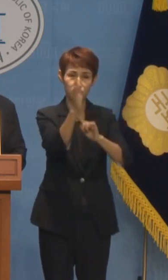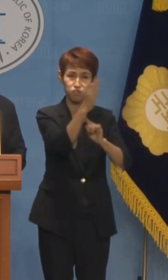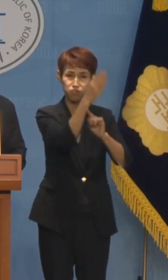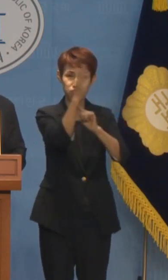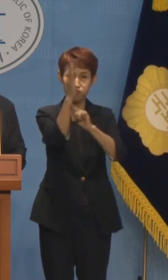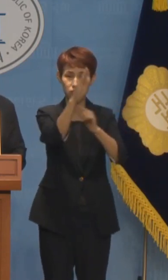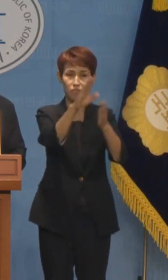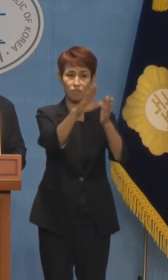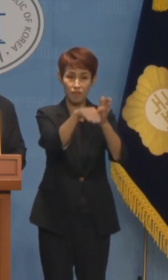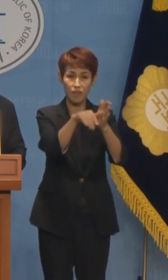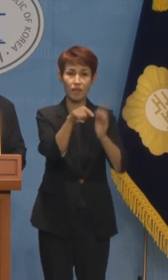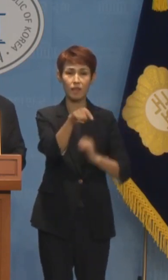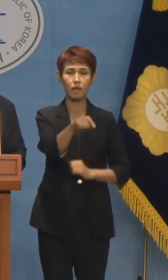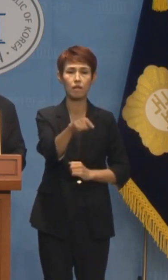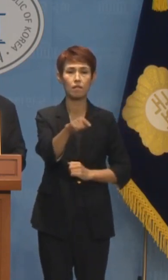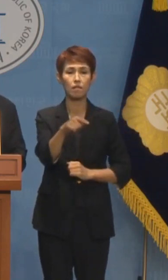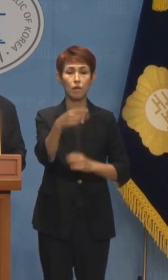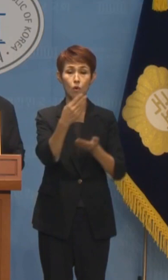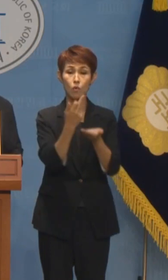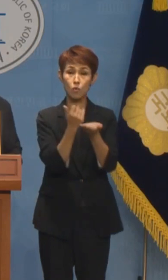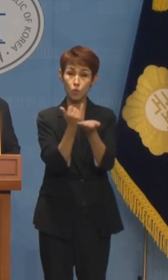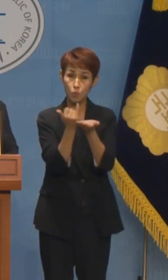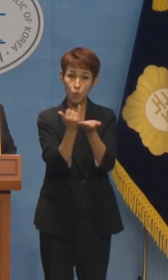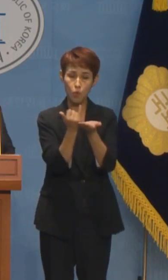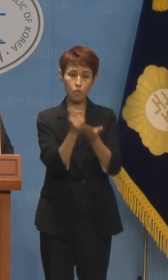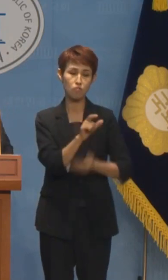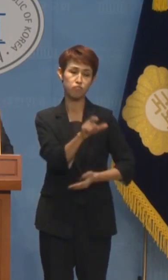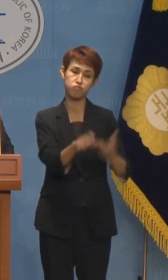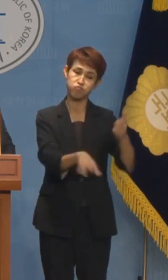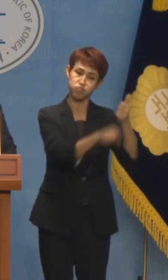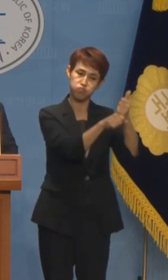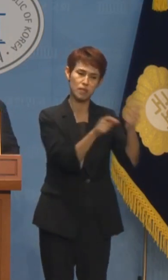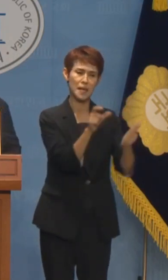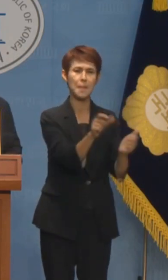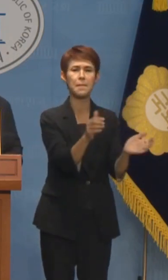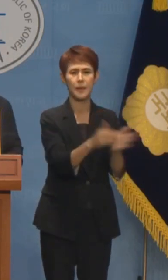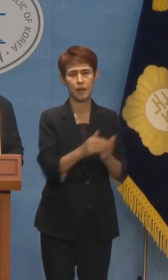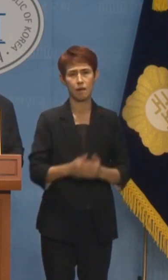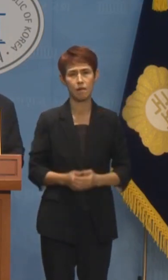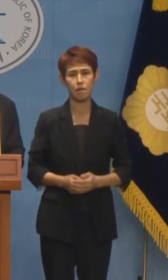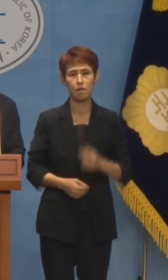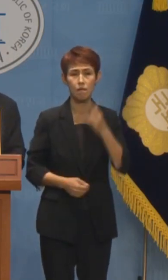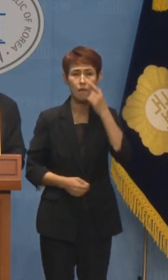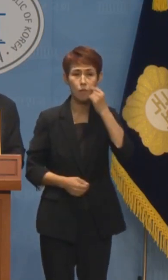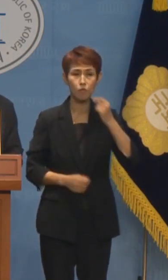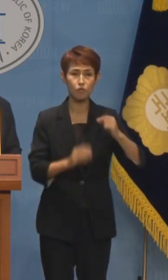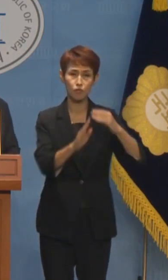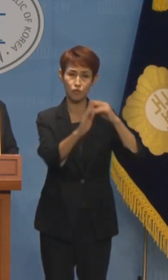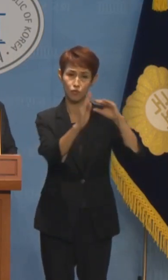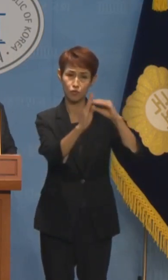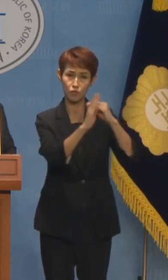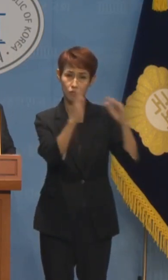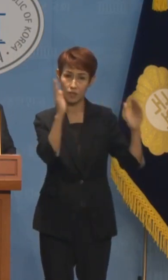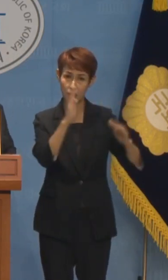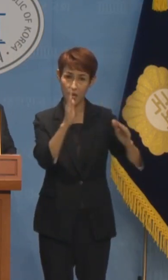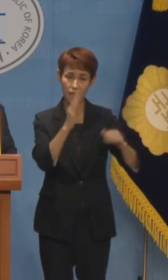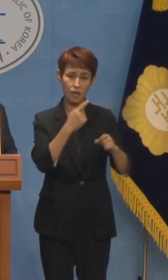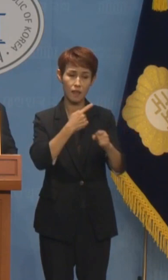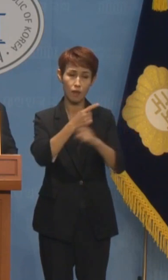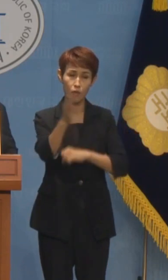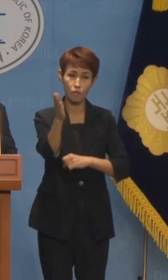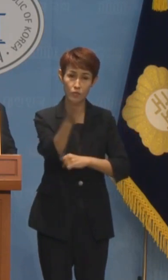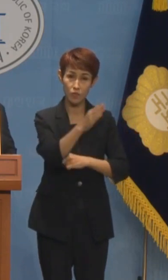영토로 포기 했습니다 그리고 일본 중학생들이 내년부터 쓸 사회과 교과서 18종